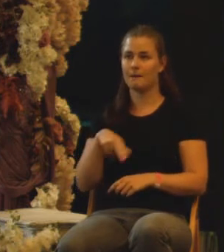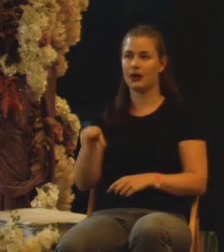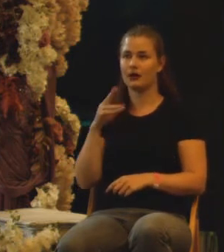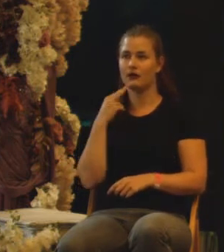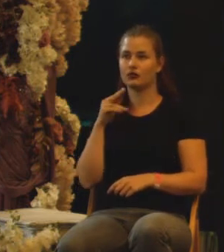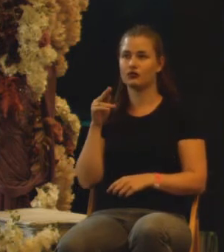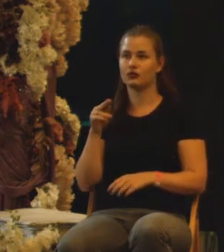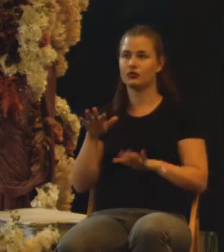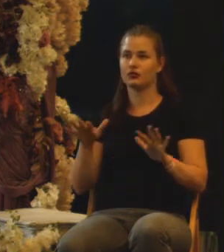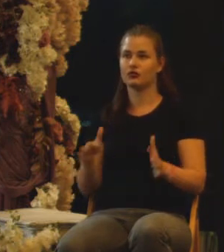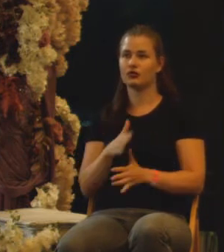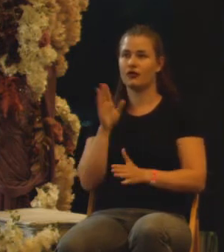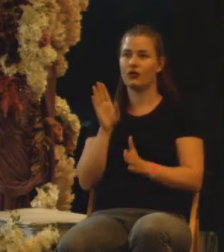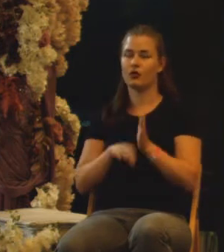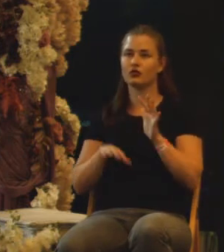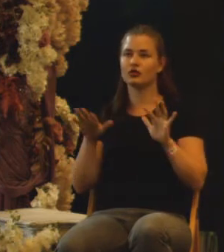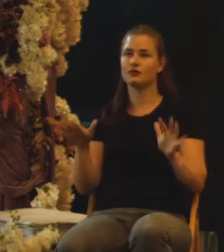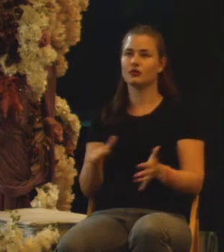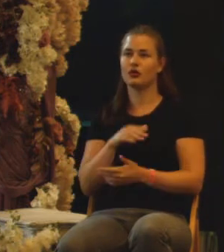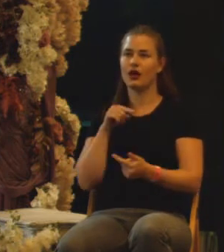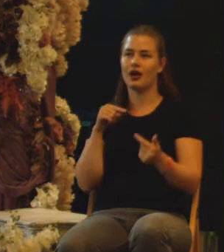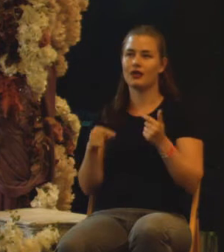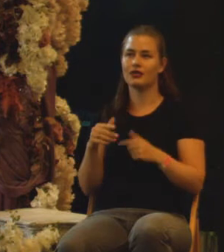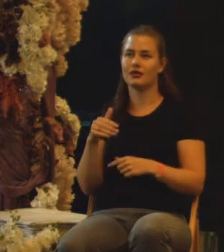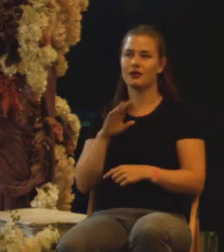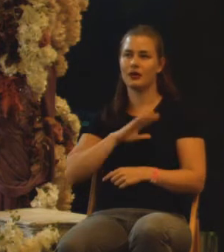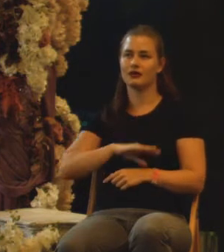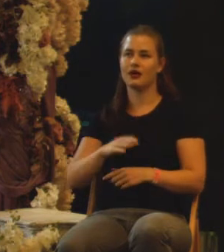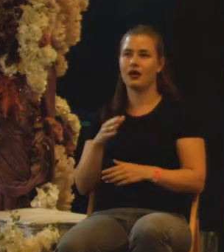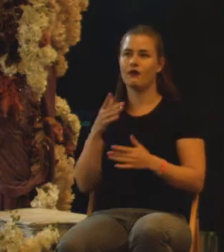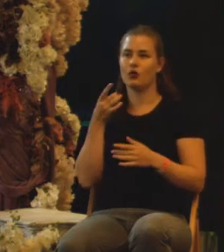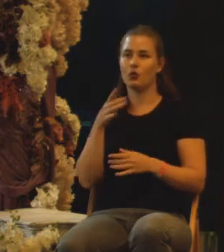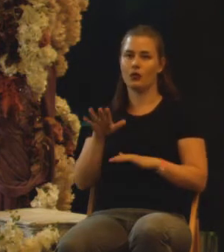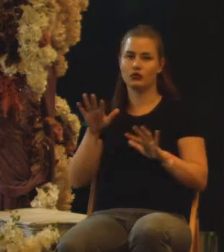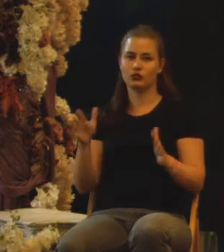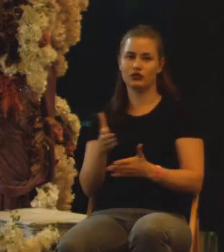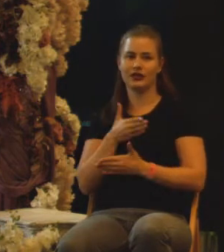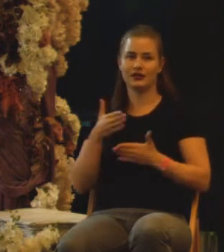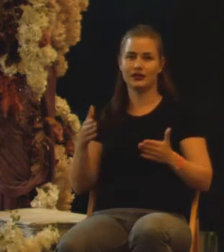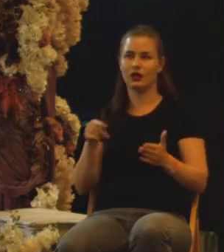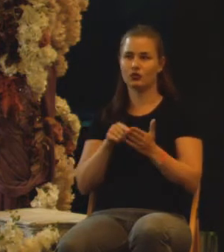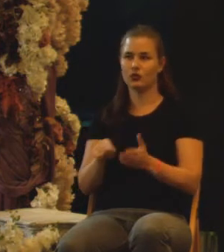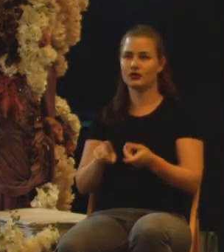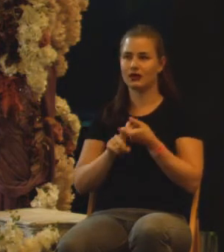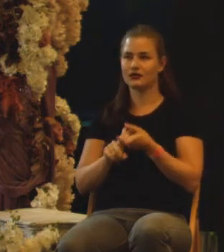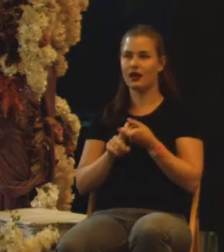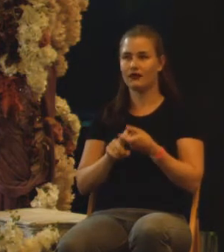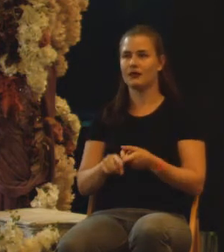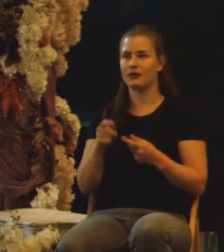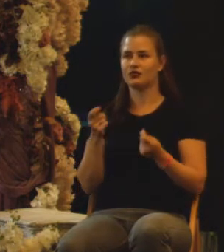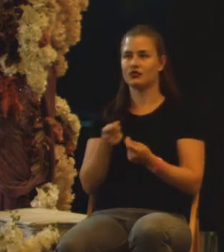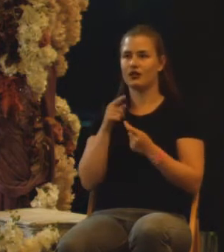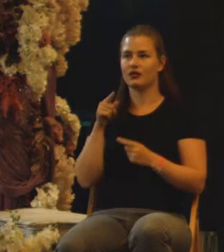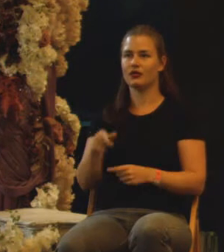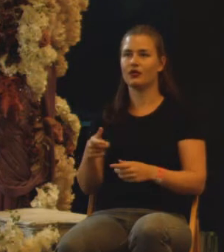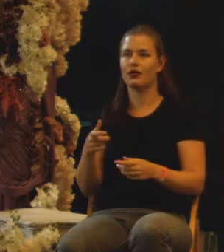случае настоящий антидепрессант. И в этом случае наша курица уже гормонально зависима. Ее уже всегда немножечко